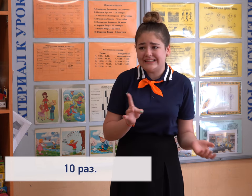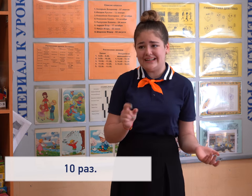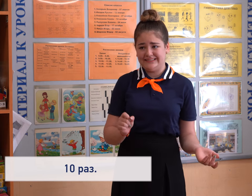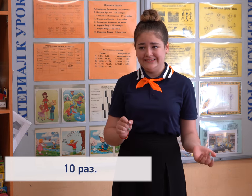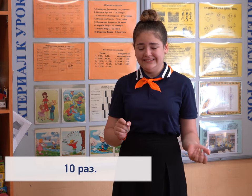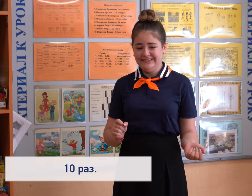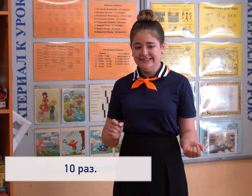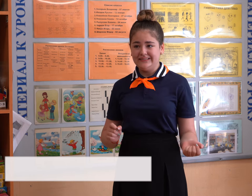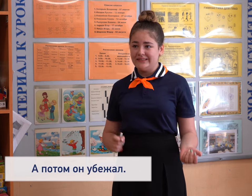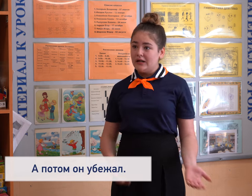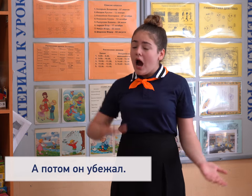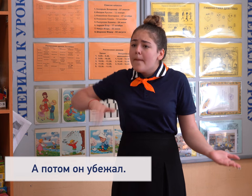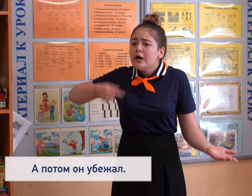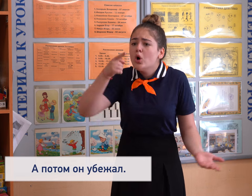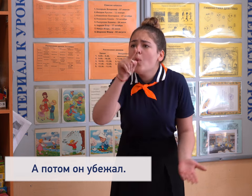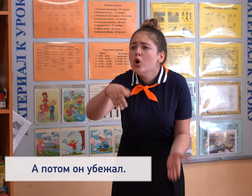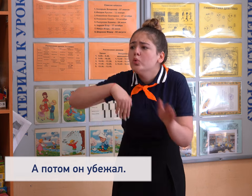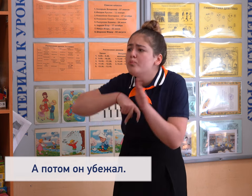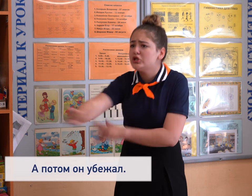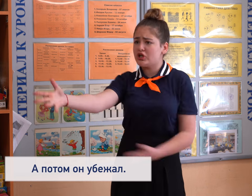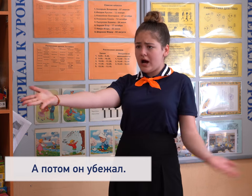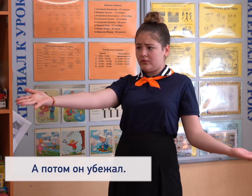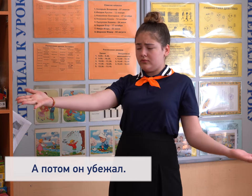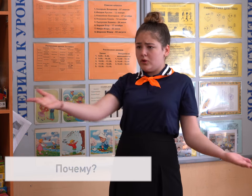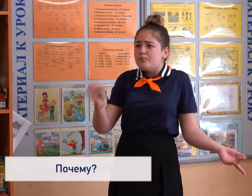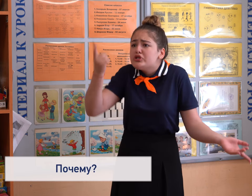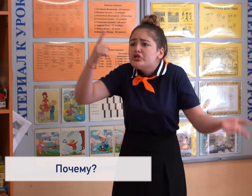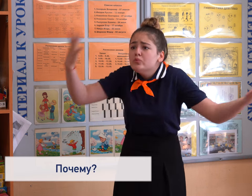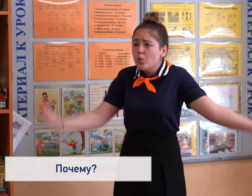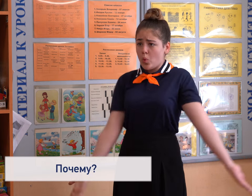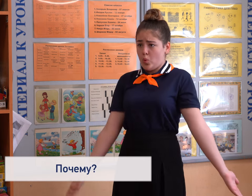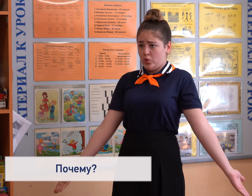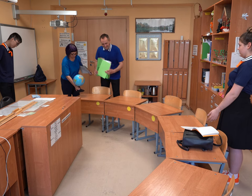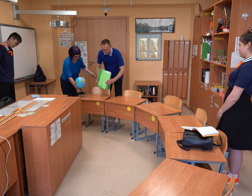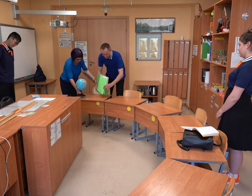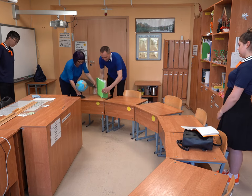10 раз. А потом он убежал. Почему?